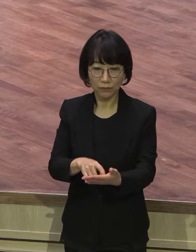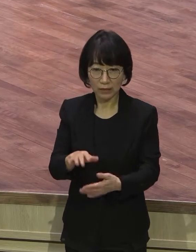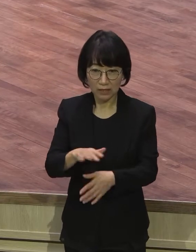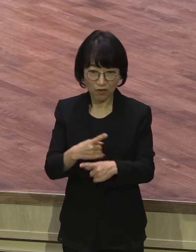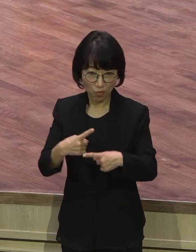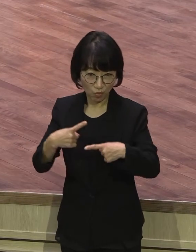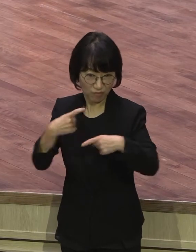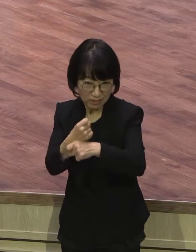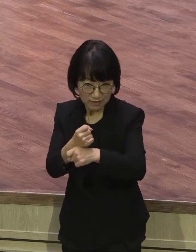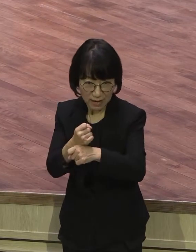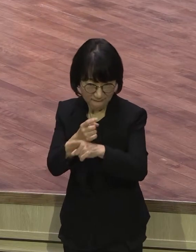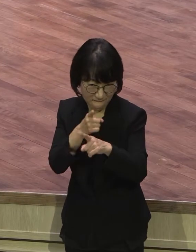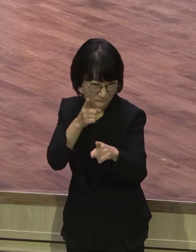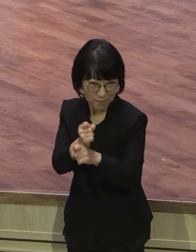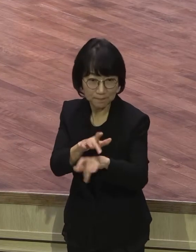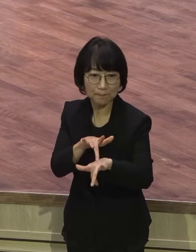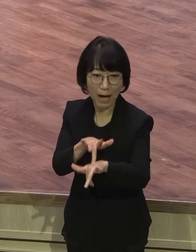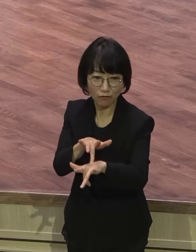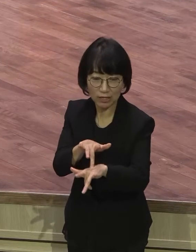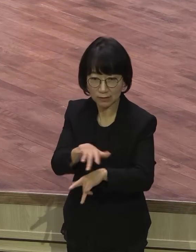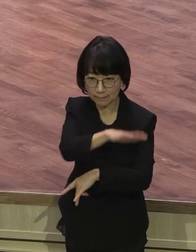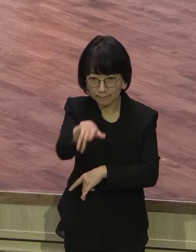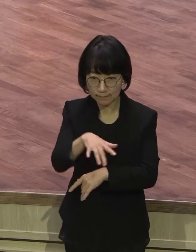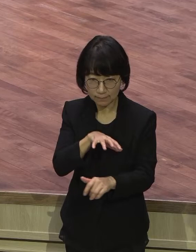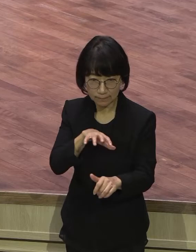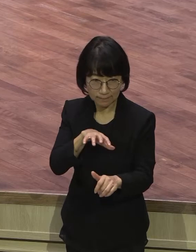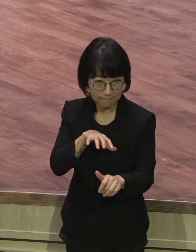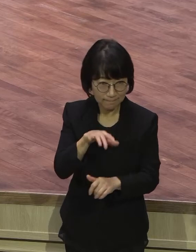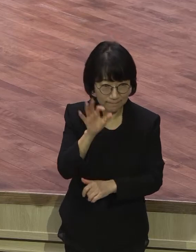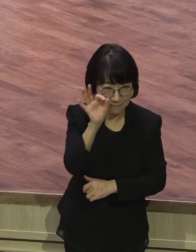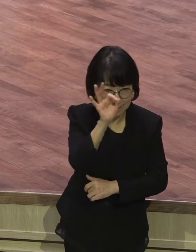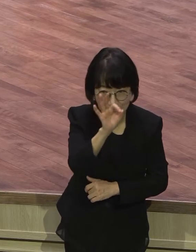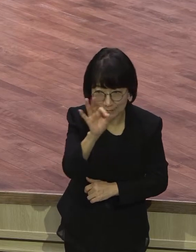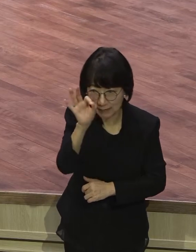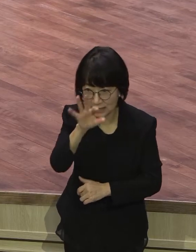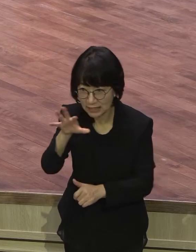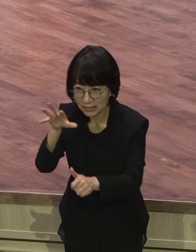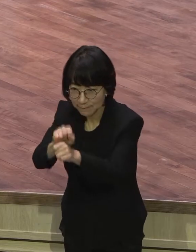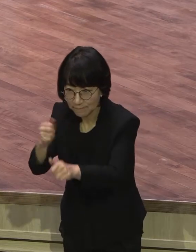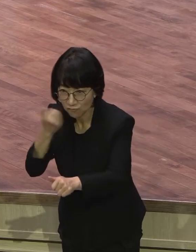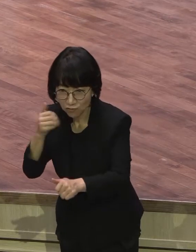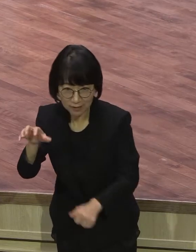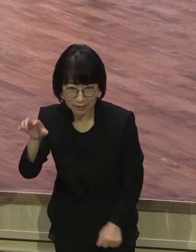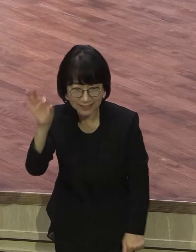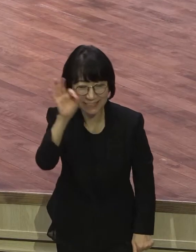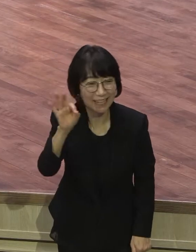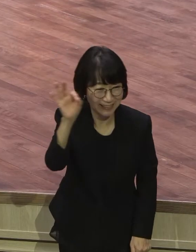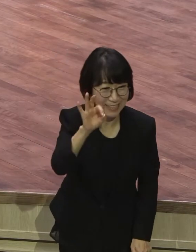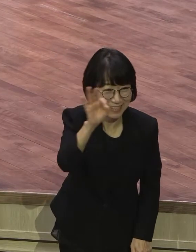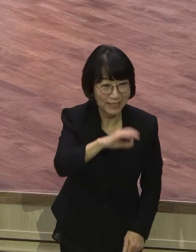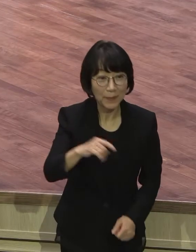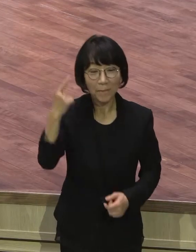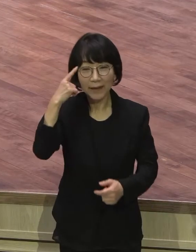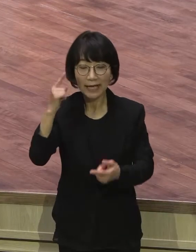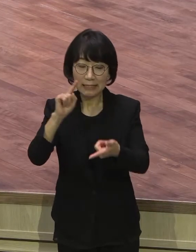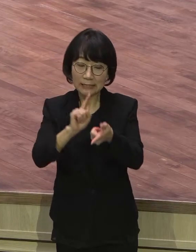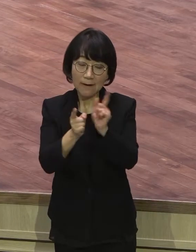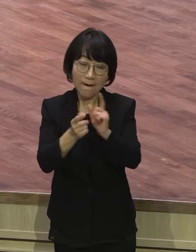대적자 마귀가 있는 거예요. 그 사람을 보면서요. 사람과 싸우잖아요. 저 사람과 상처 주고 상처